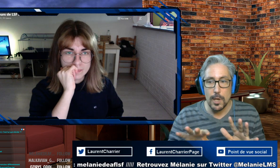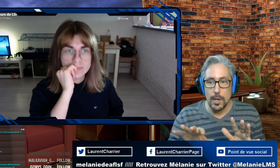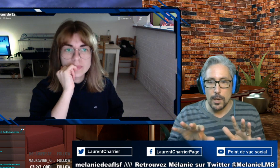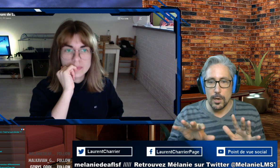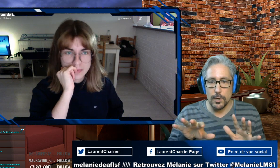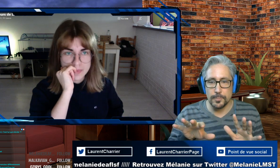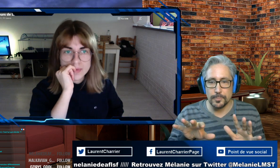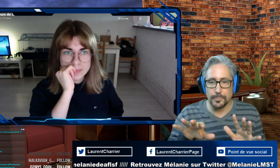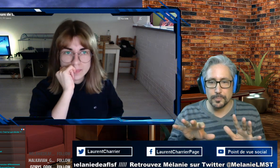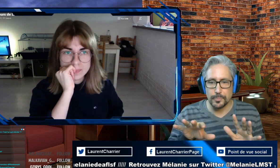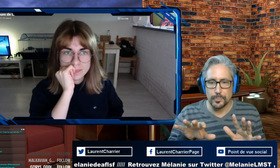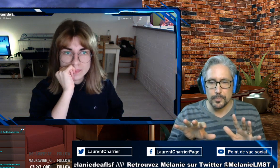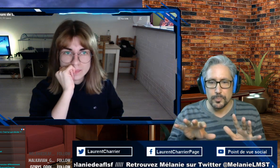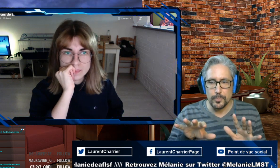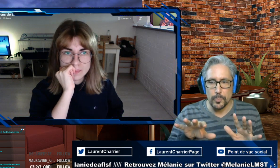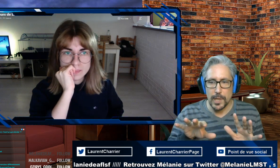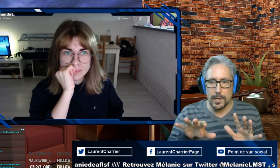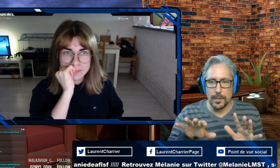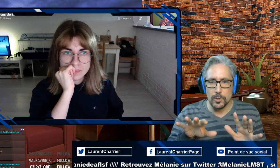partout,